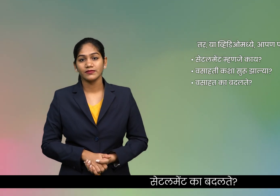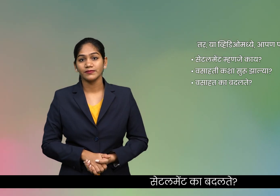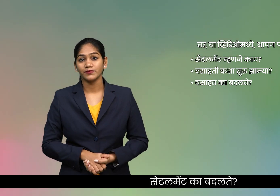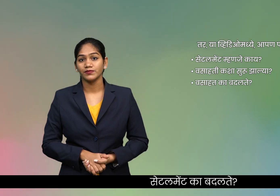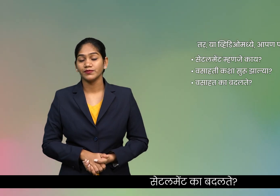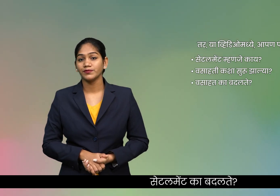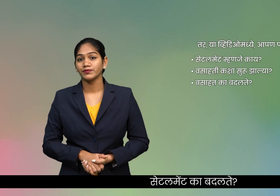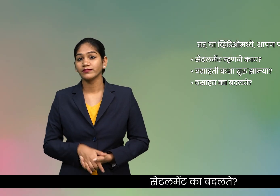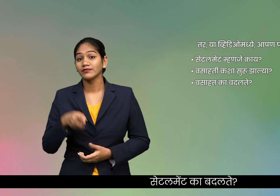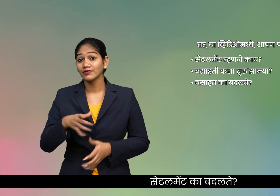सेटलमेंट का बदलते,